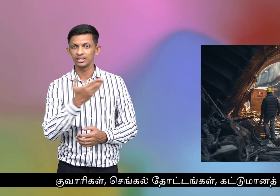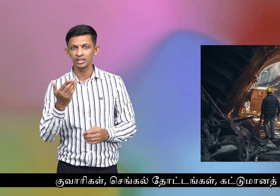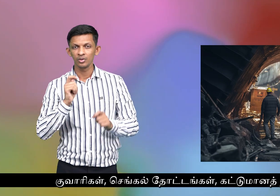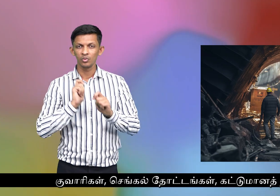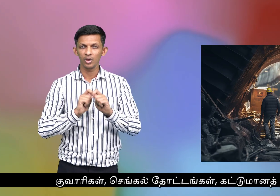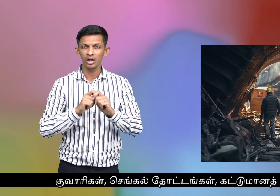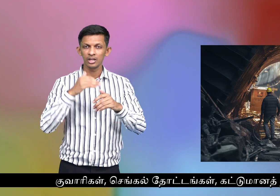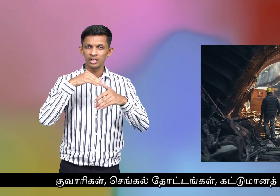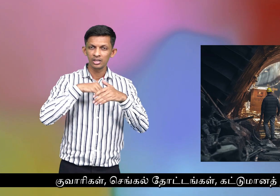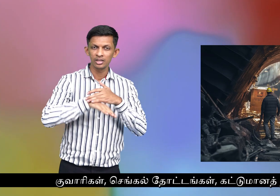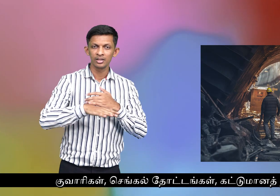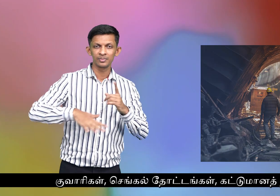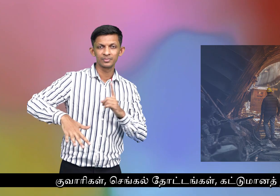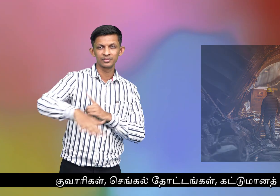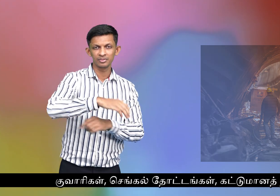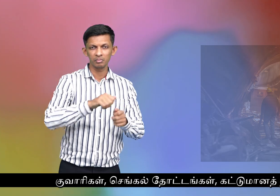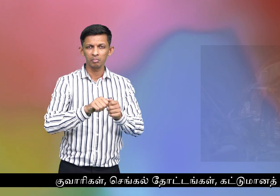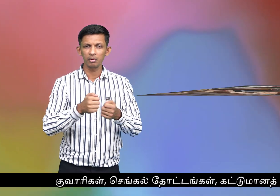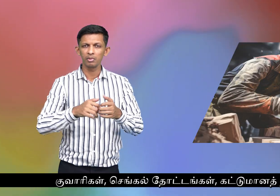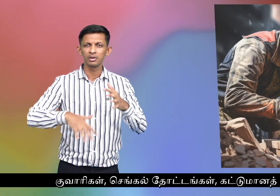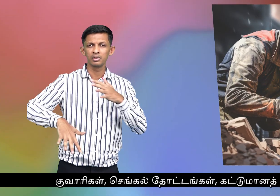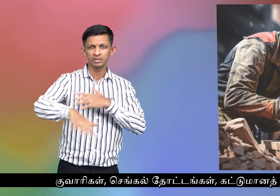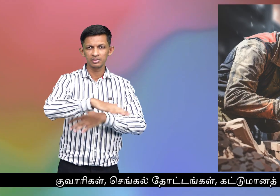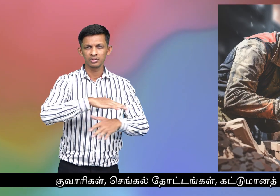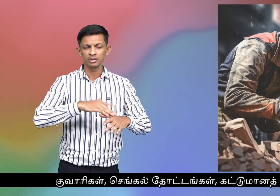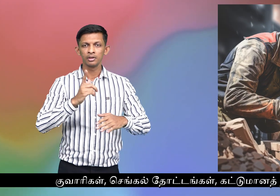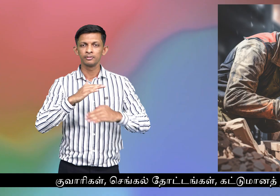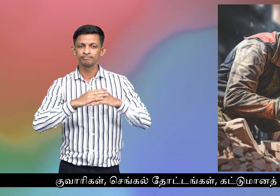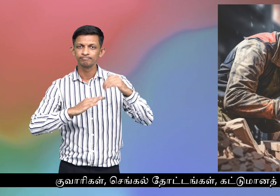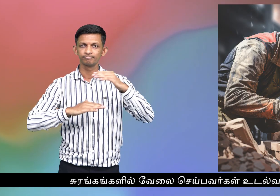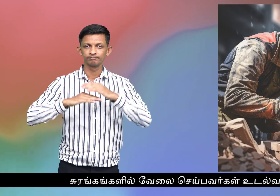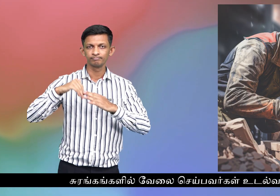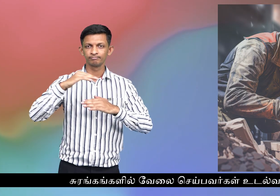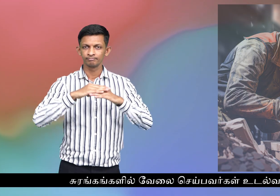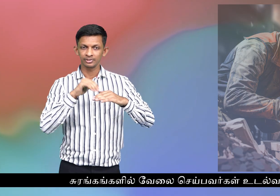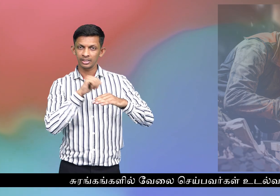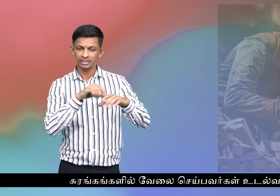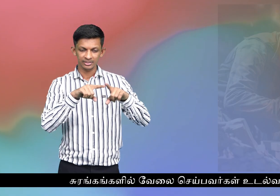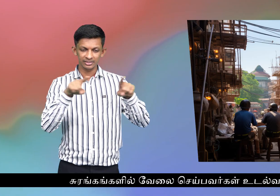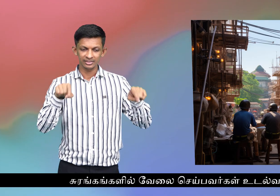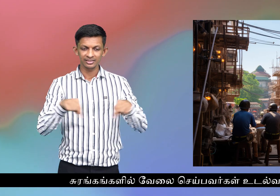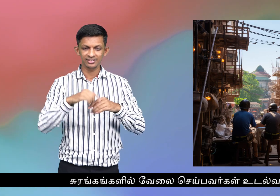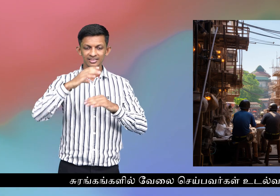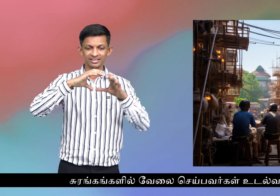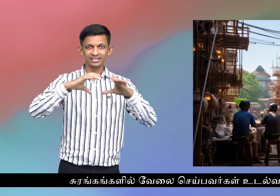குவாரிகள், செங்கல் தோட்டங்கள், கட்டுமான தளங்கள் மற்றும் சுரங்கங்களில் வேலை